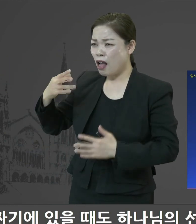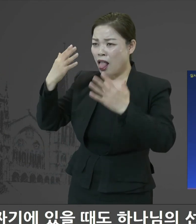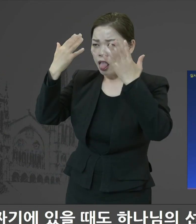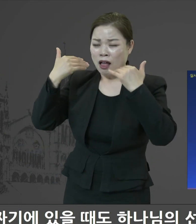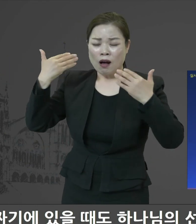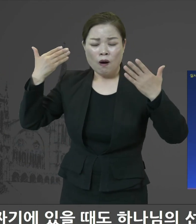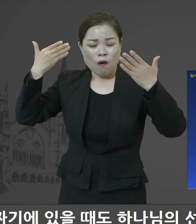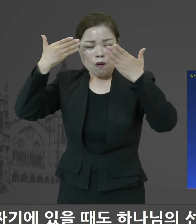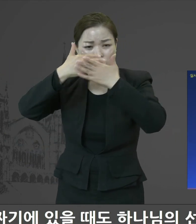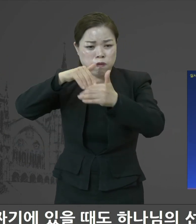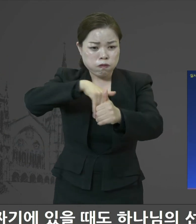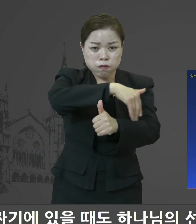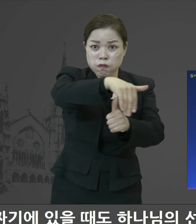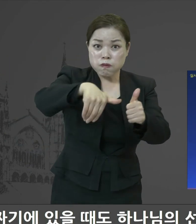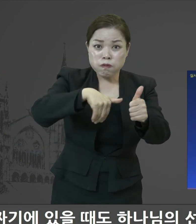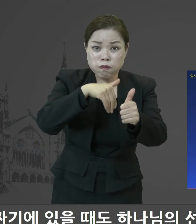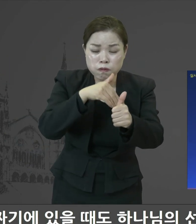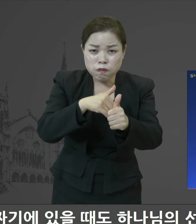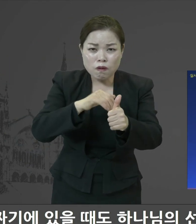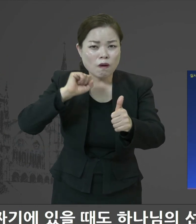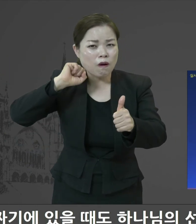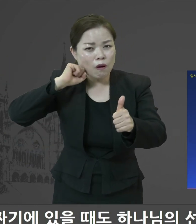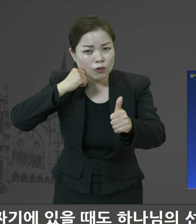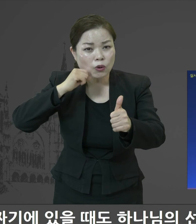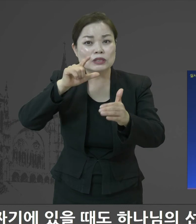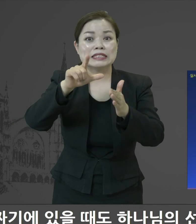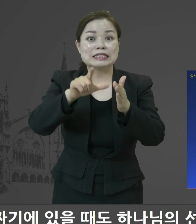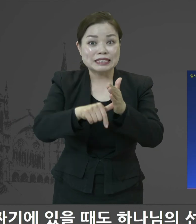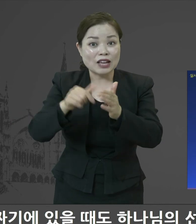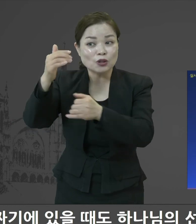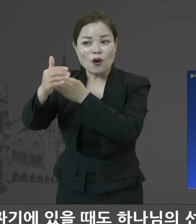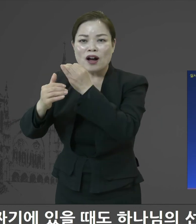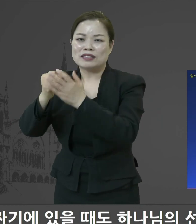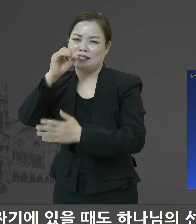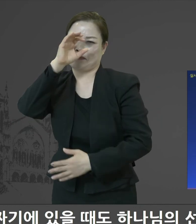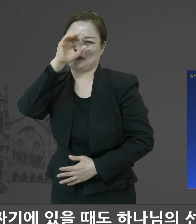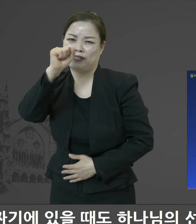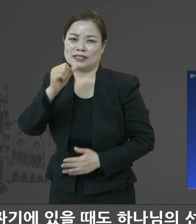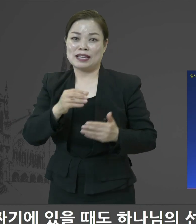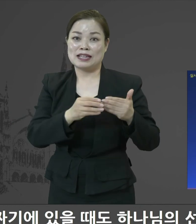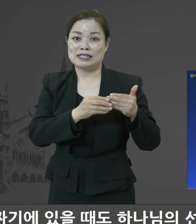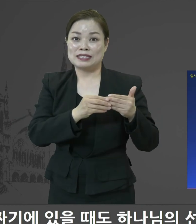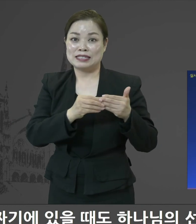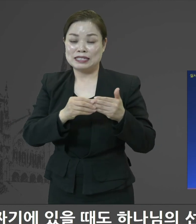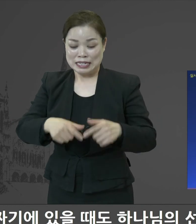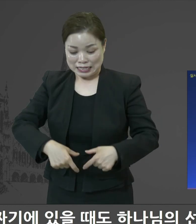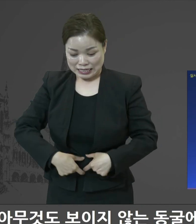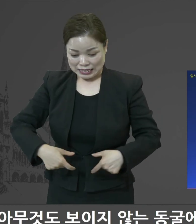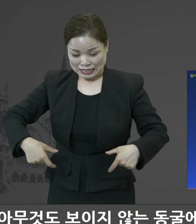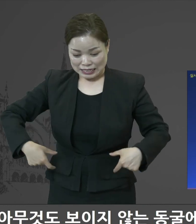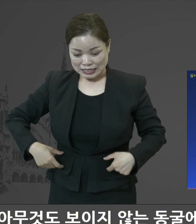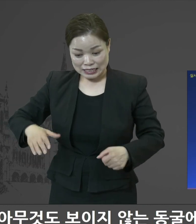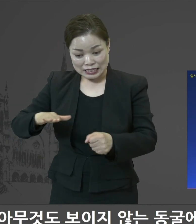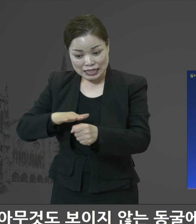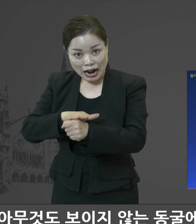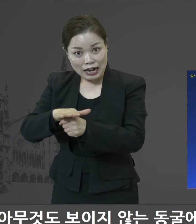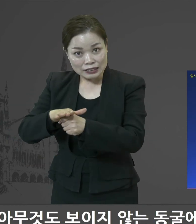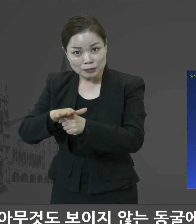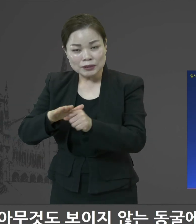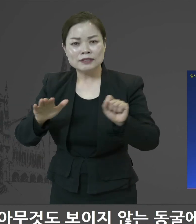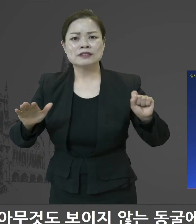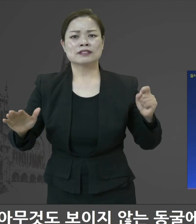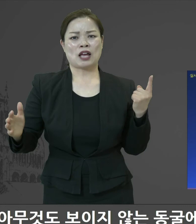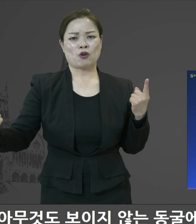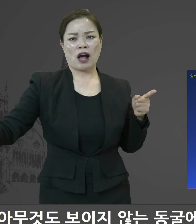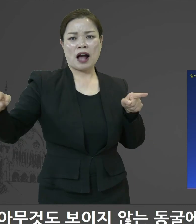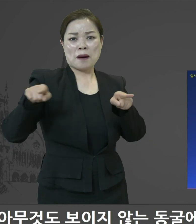암흑과 같은 동굴 속에 살고 있는 그때에도 하나님의 선하심과 인자하심은 여전히 다윗과 함께 동행하고